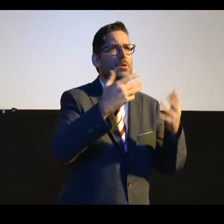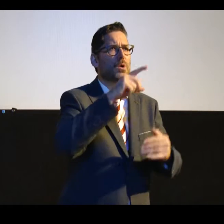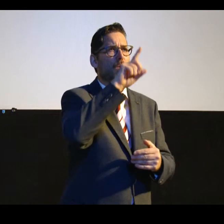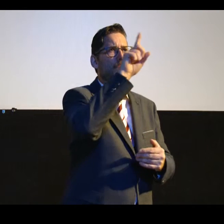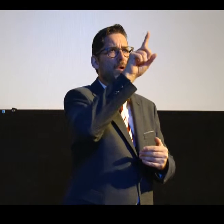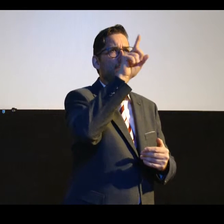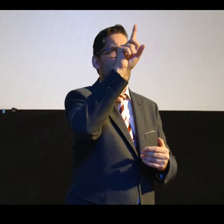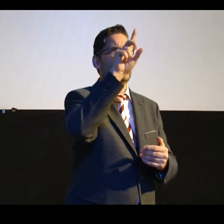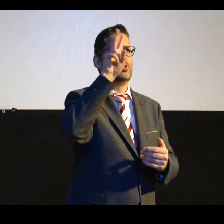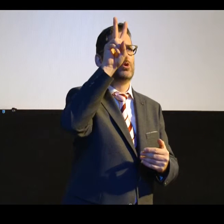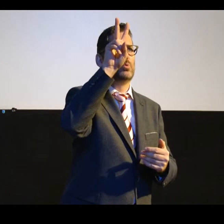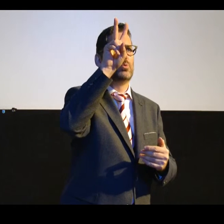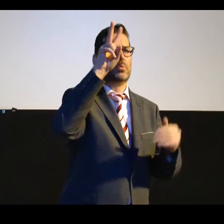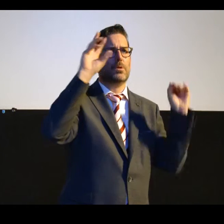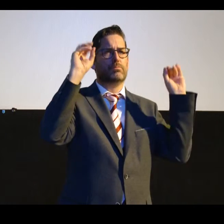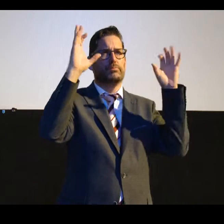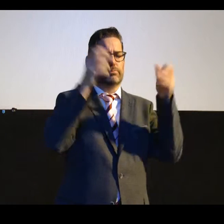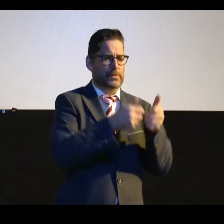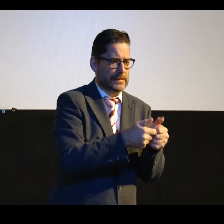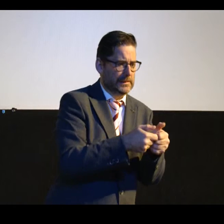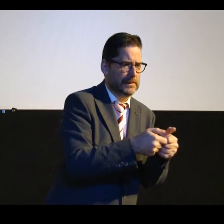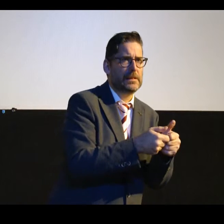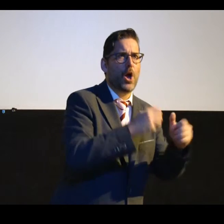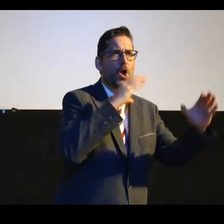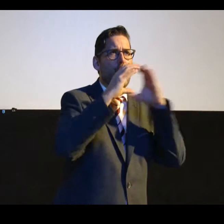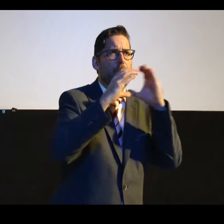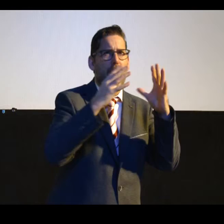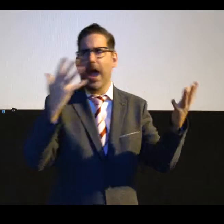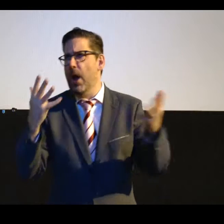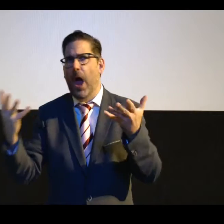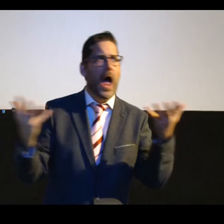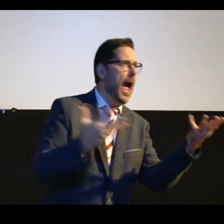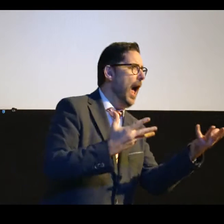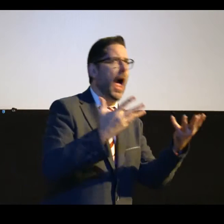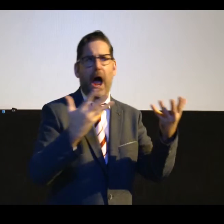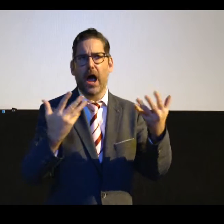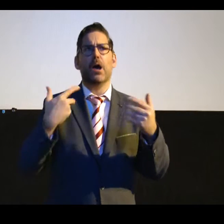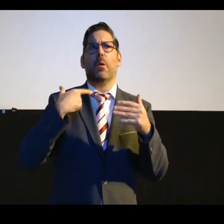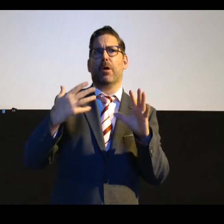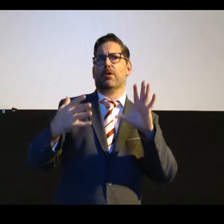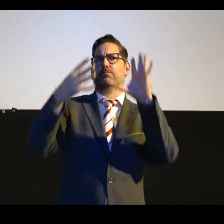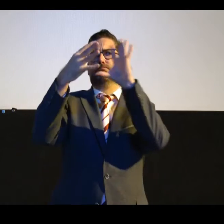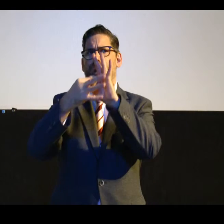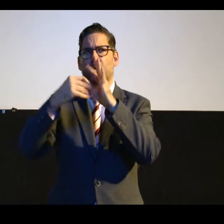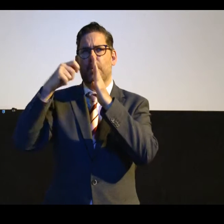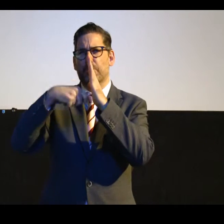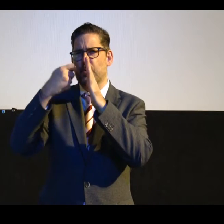En cuanto a la elaboración de proyectos y gestión,